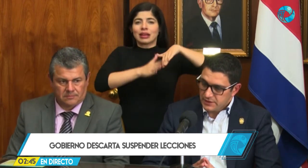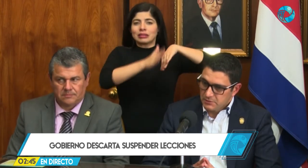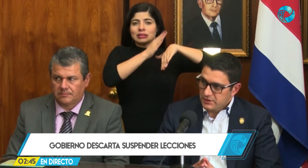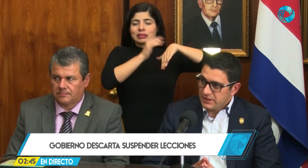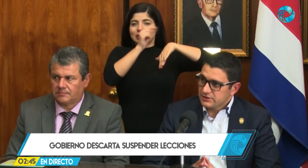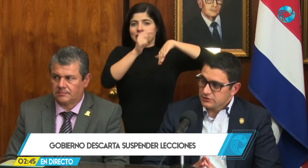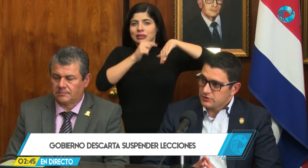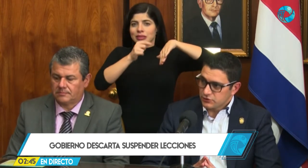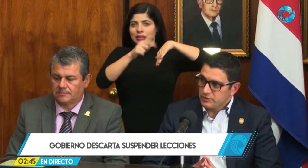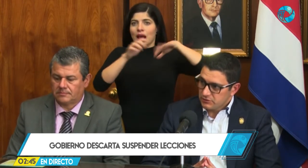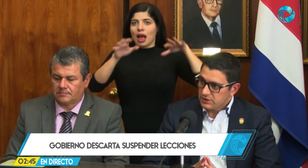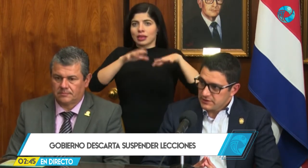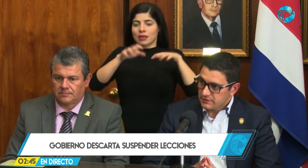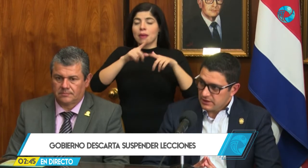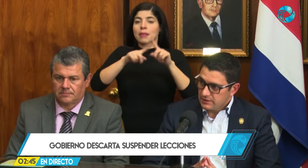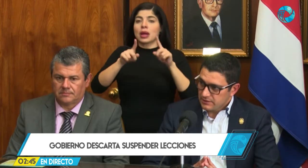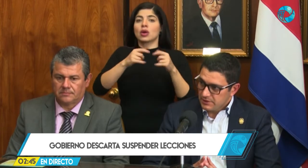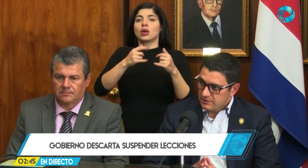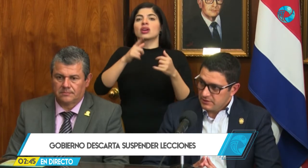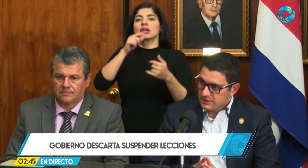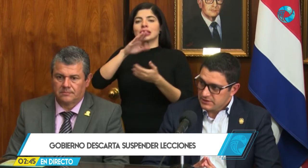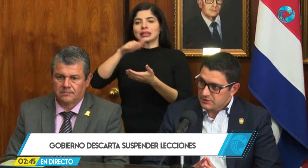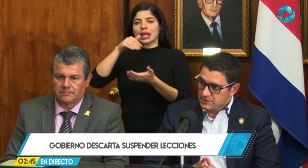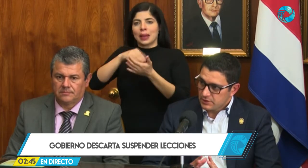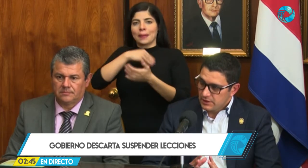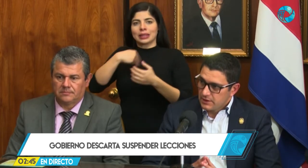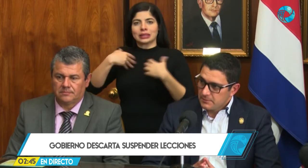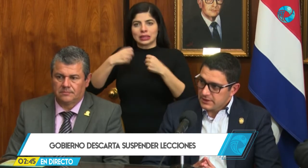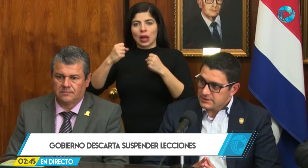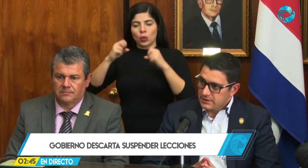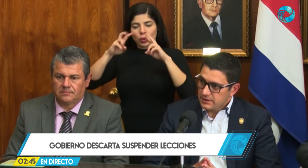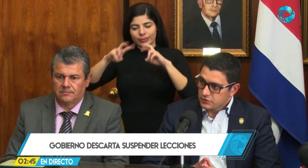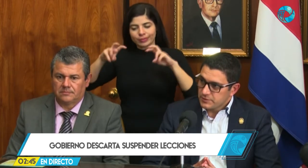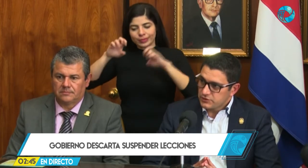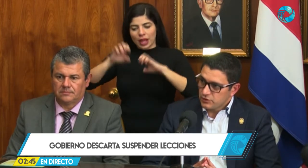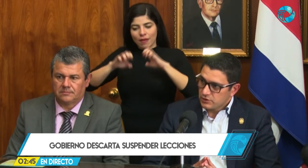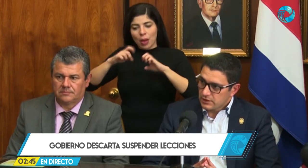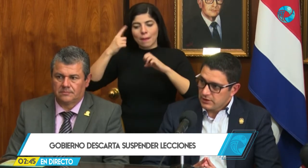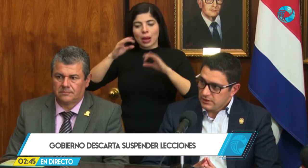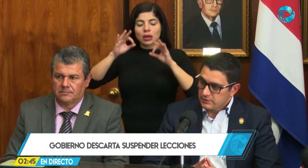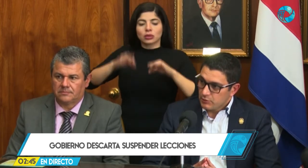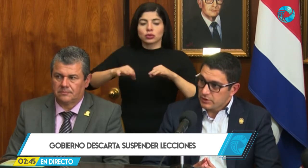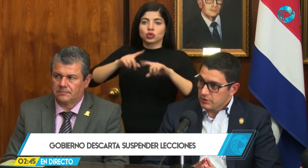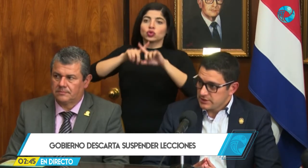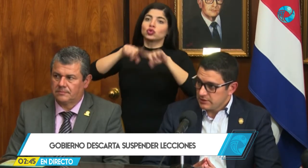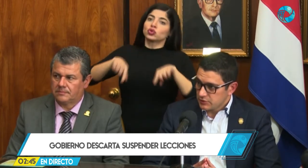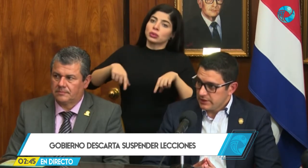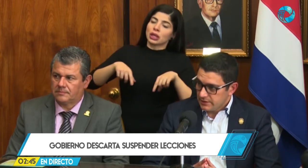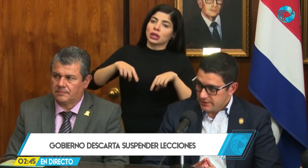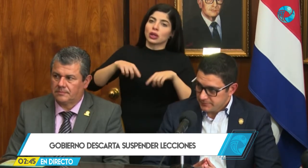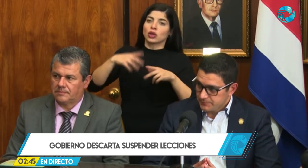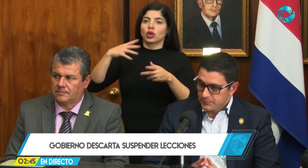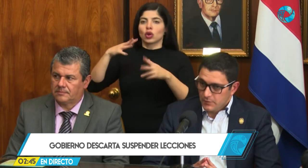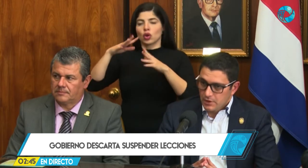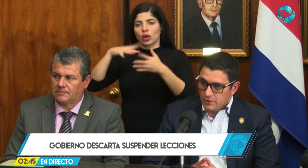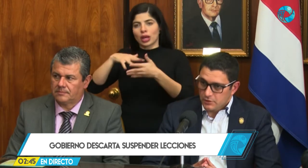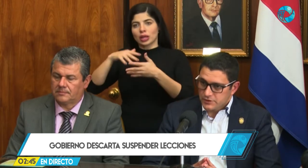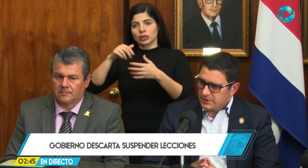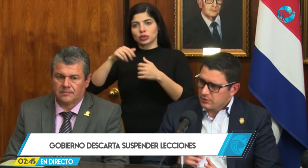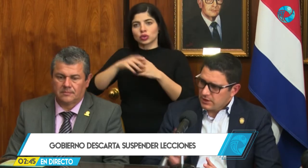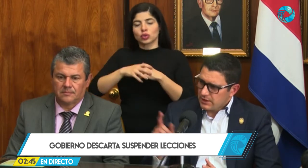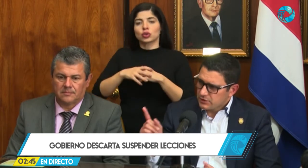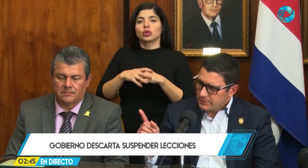regiones, pero ya eso lo está asumiendo a nivel central directamente del Ministerio de Salud para hacer la suspensión de acuerdo a lo que se analizó el día de ayer.